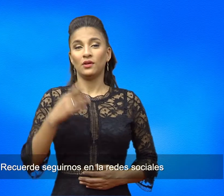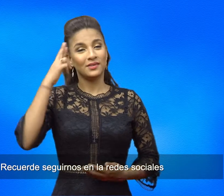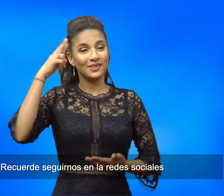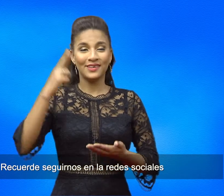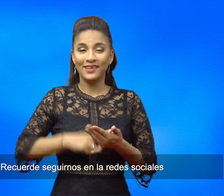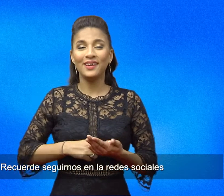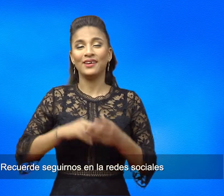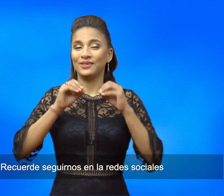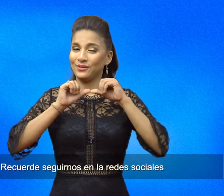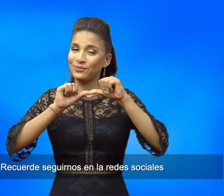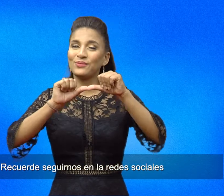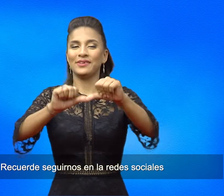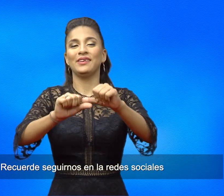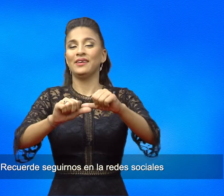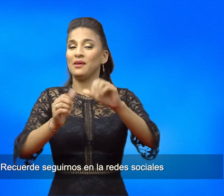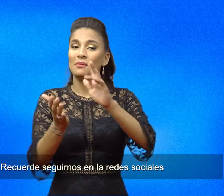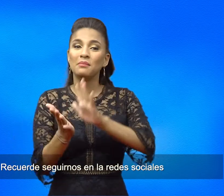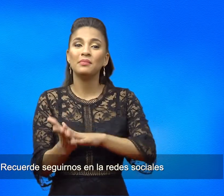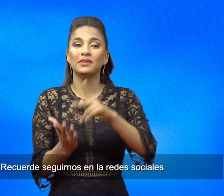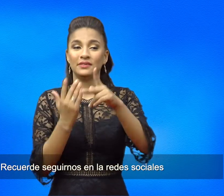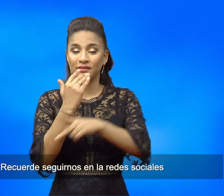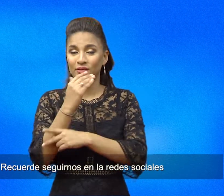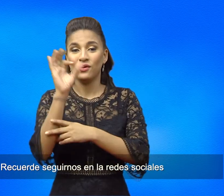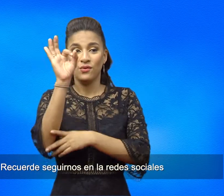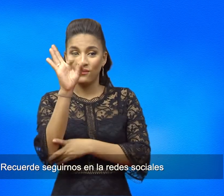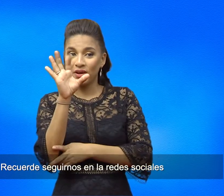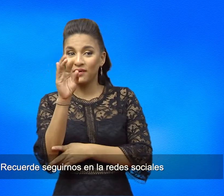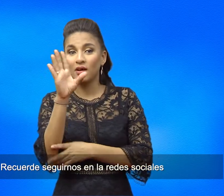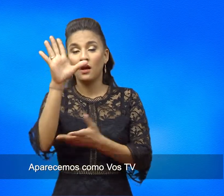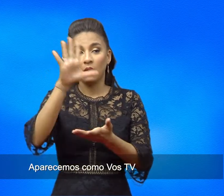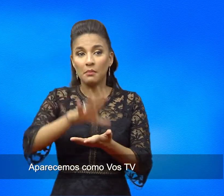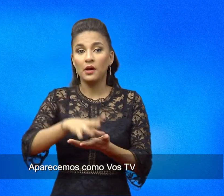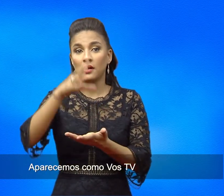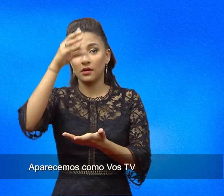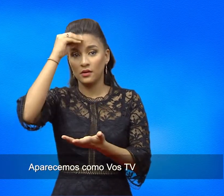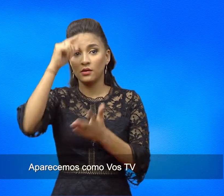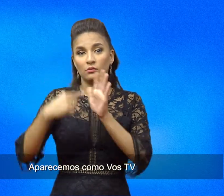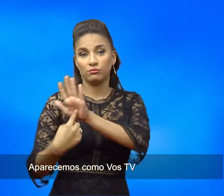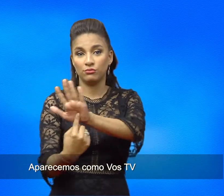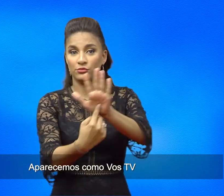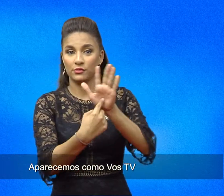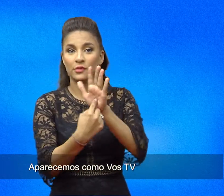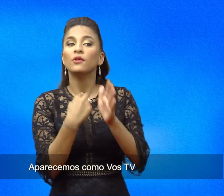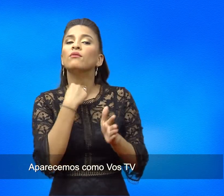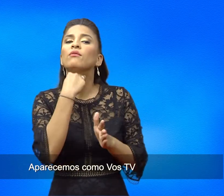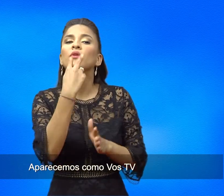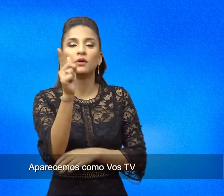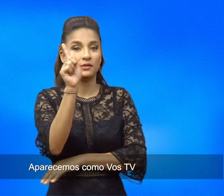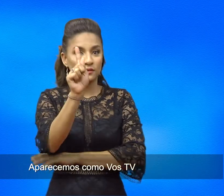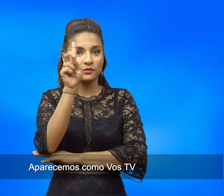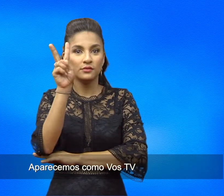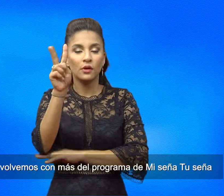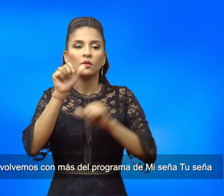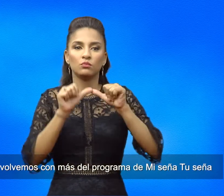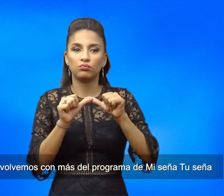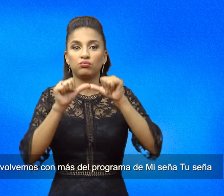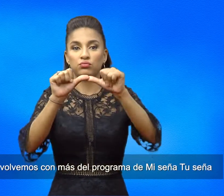recuerde seguimos en nuestras redes sociales aparecemos como vos te ve enseguida